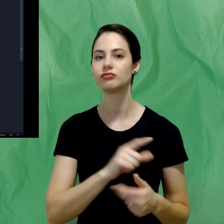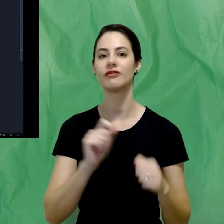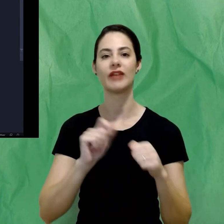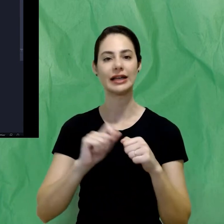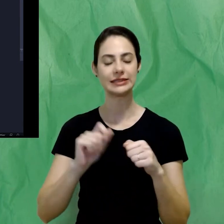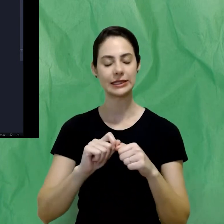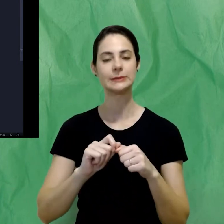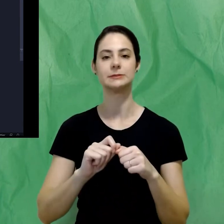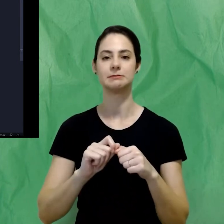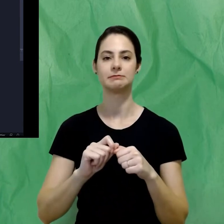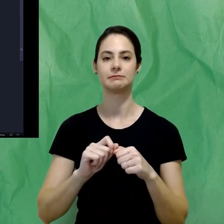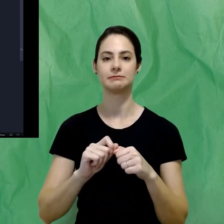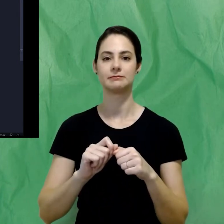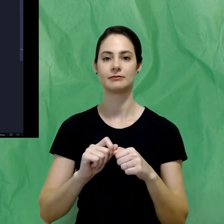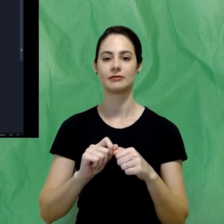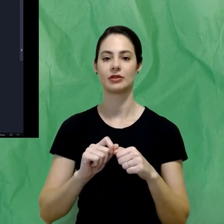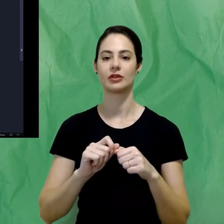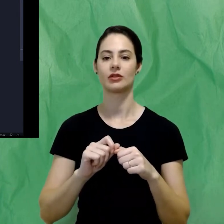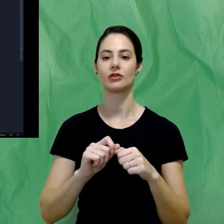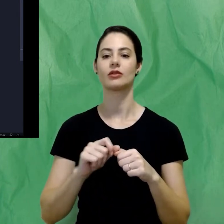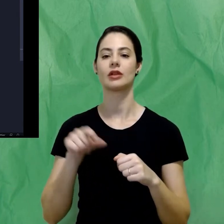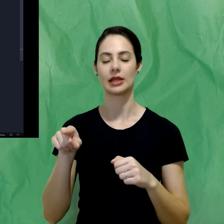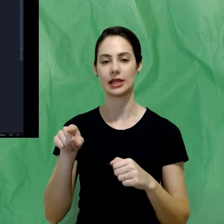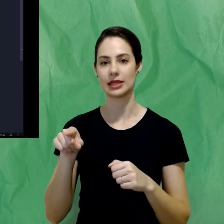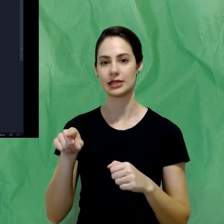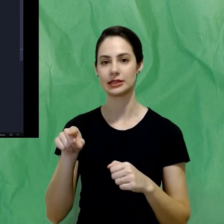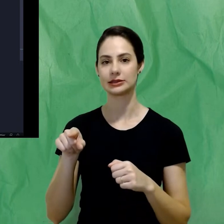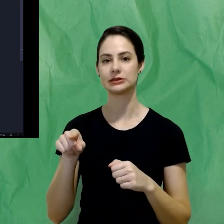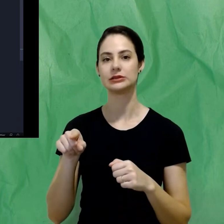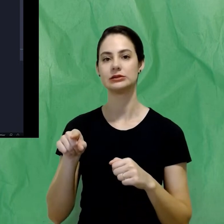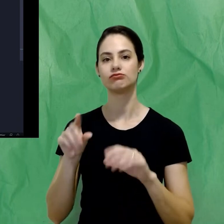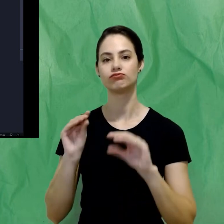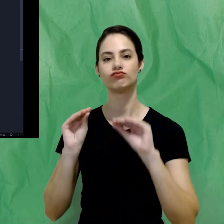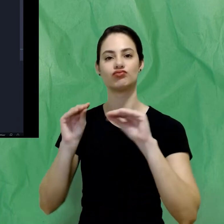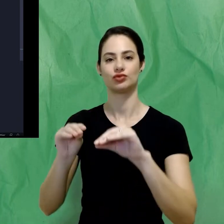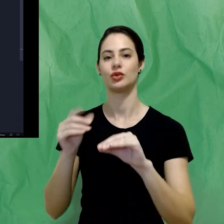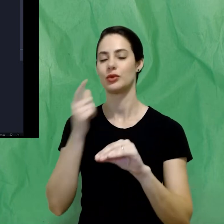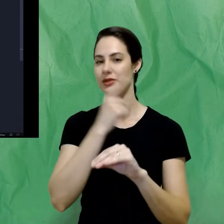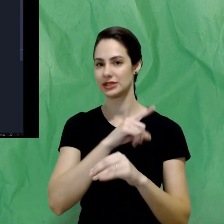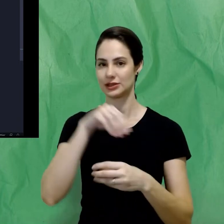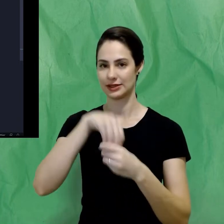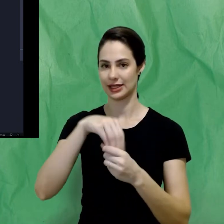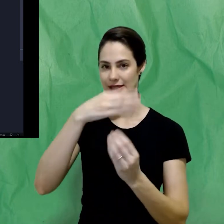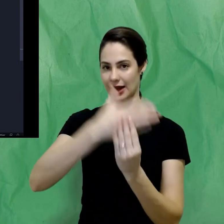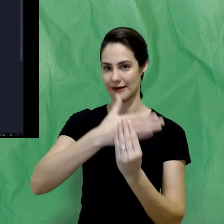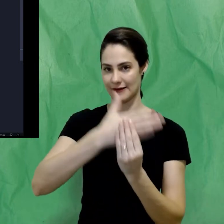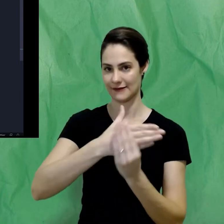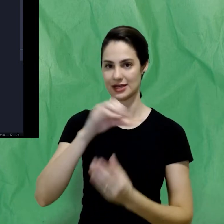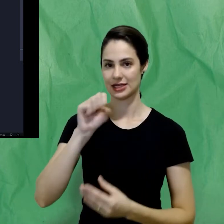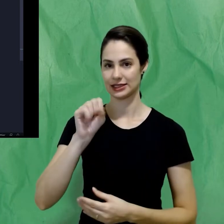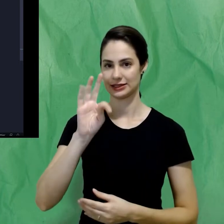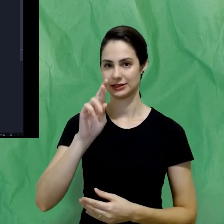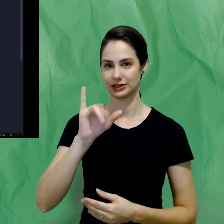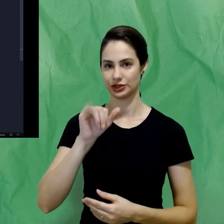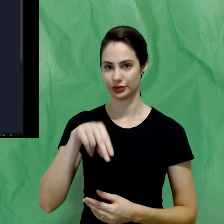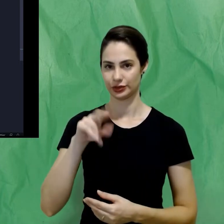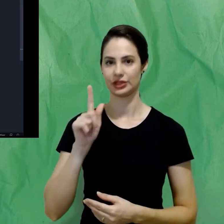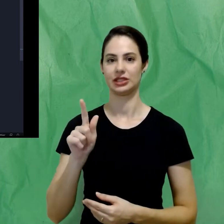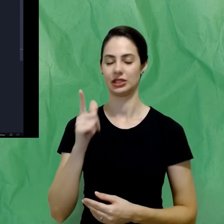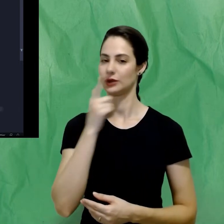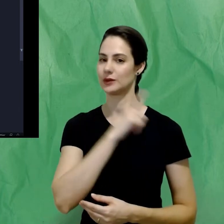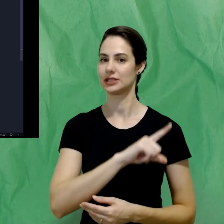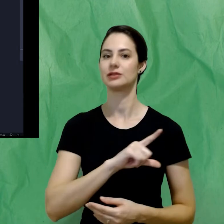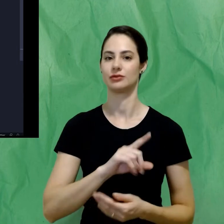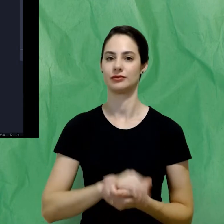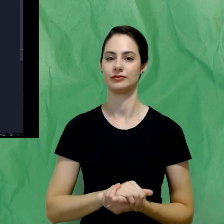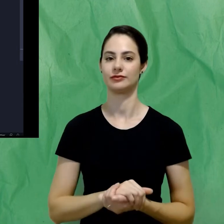ele conseguiu pegar, eu vou pegar esse resultado, que foi o que a gente conseguiu pegar lá dentro do arquivo, essa string que a gente conseguiu abrir,